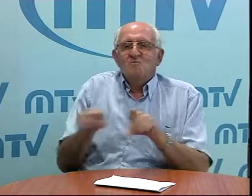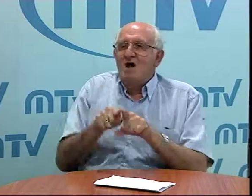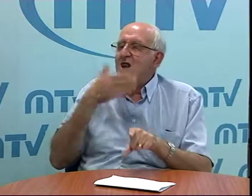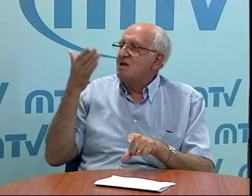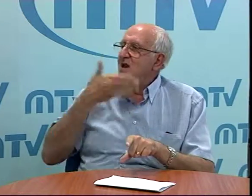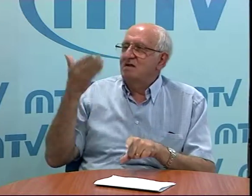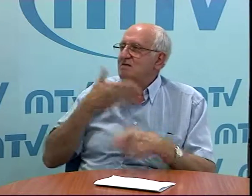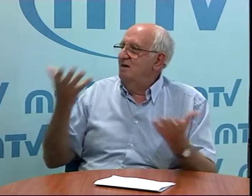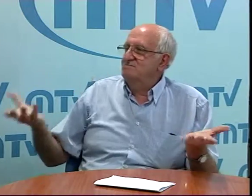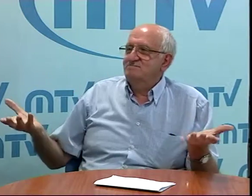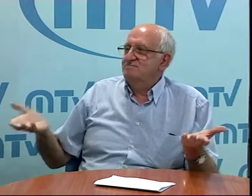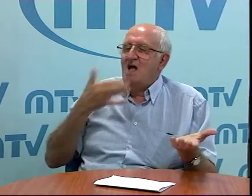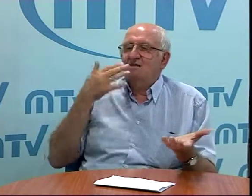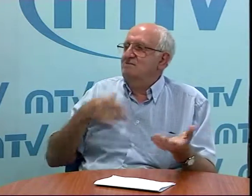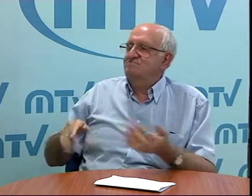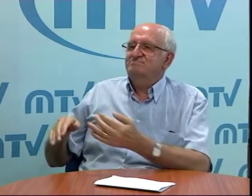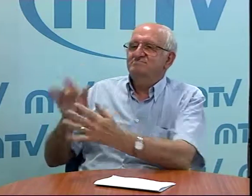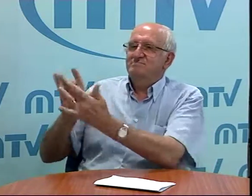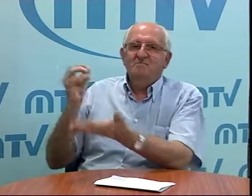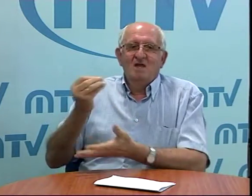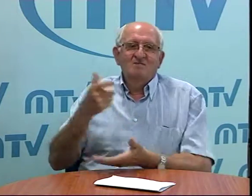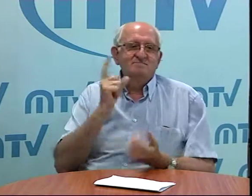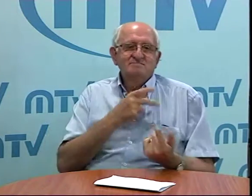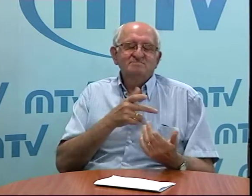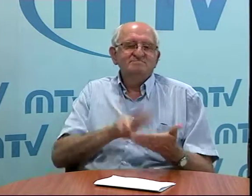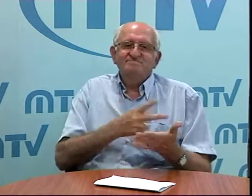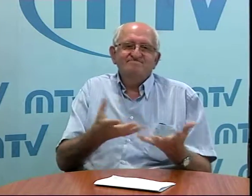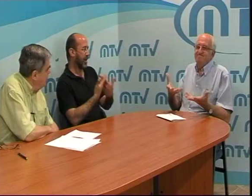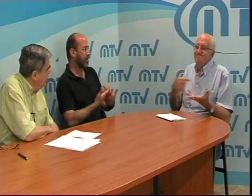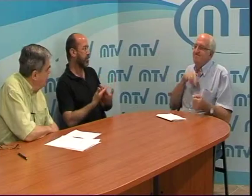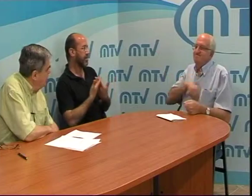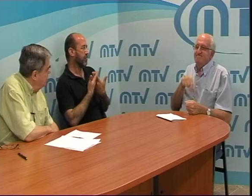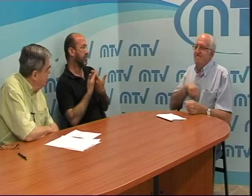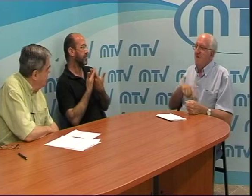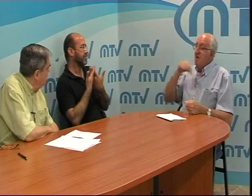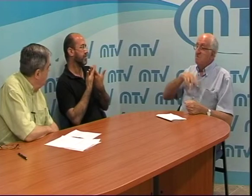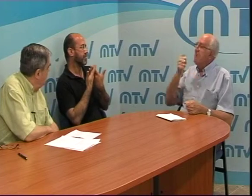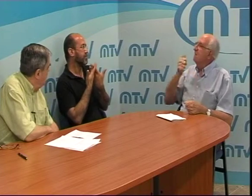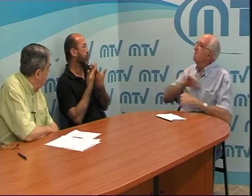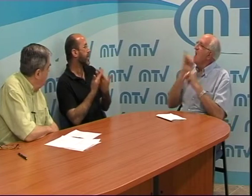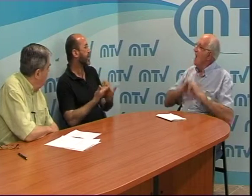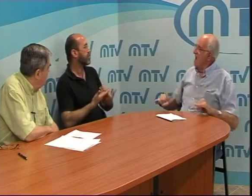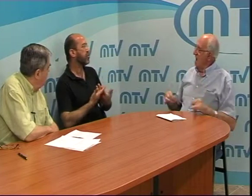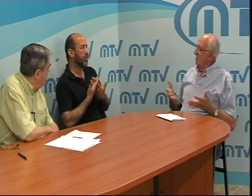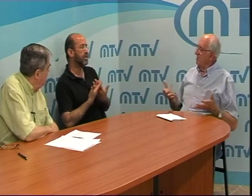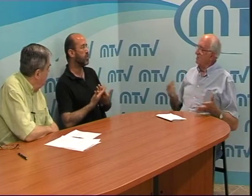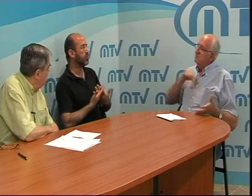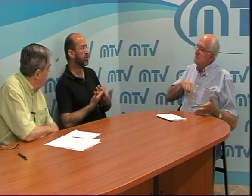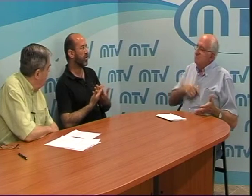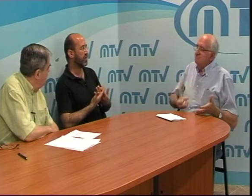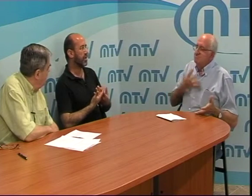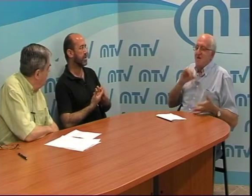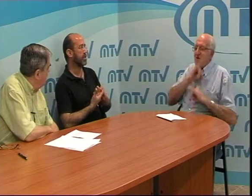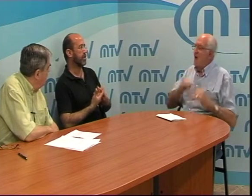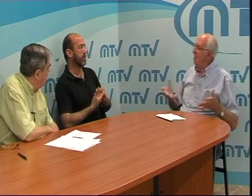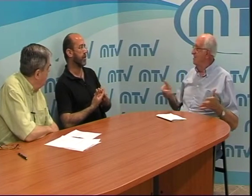de lengua de signos, porque realmente me siento como un oyente. De vis a vis estamos hablando, estamos comunicando y yo me siento mucho